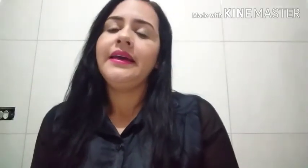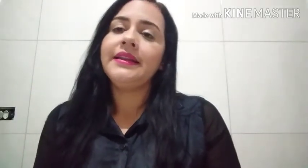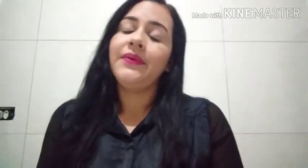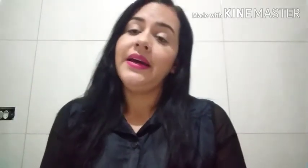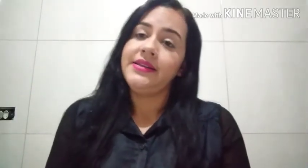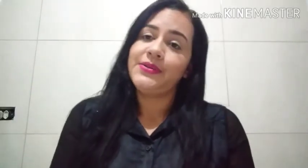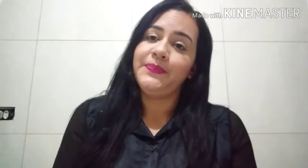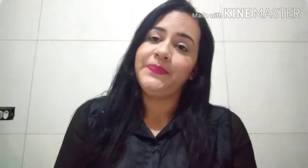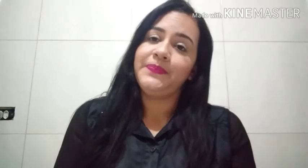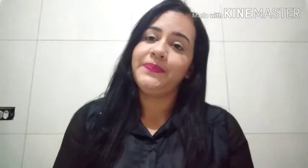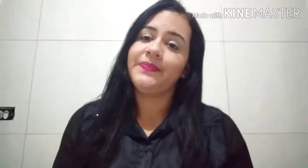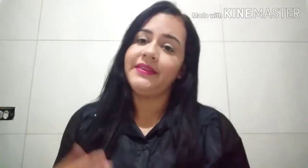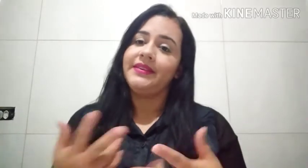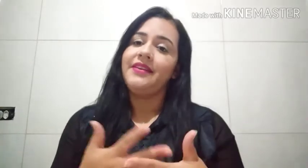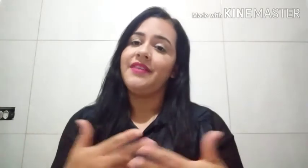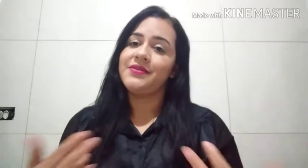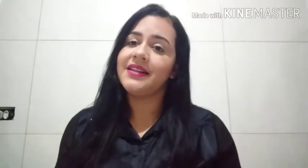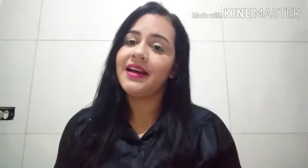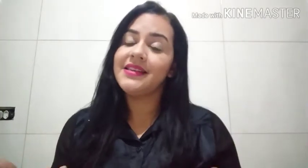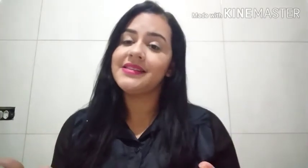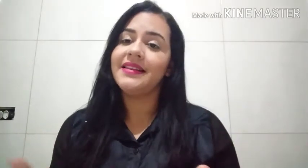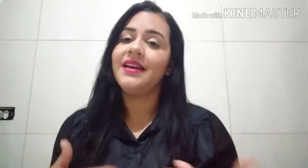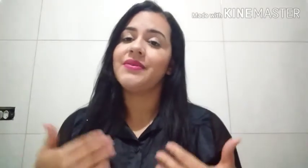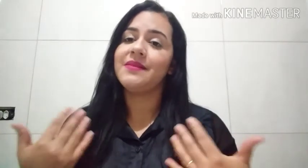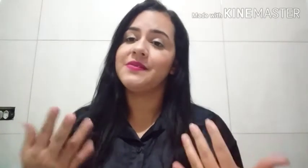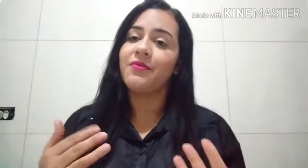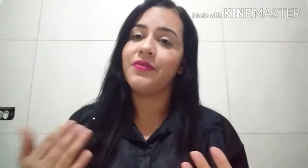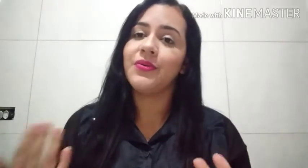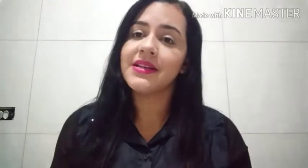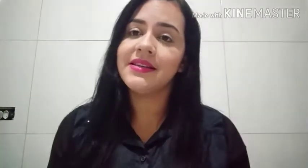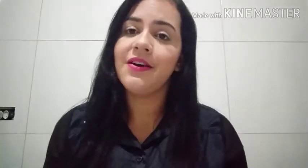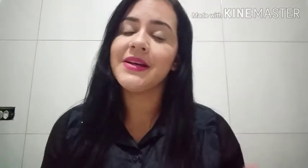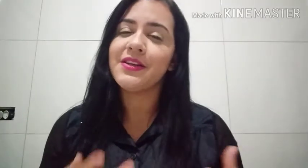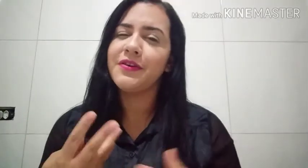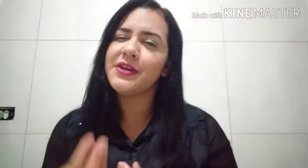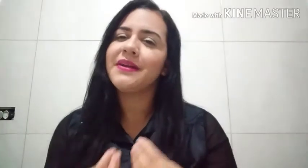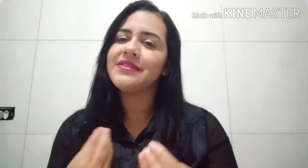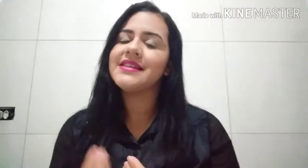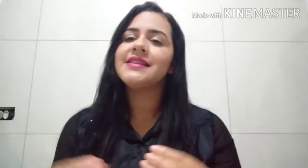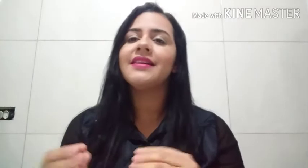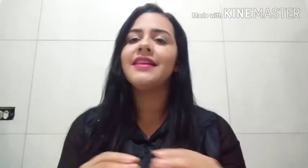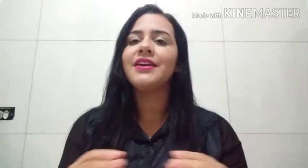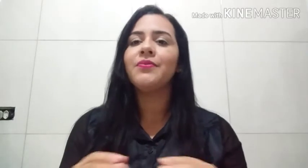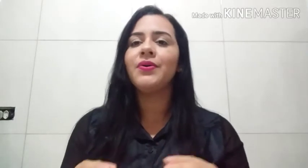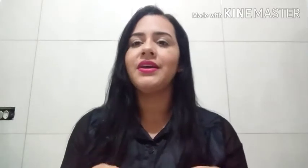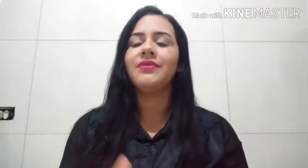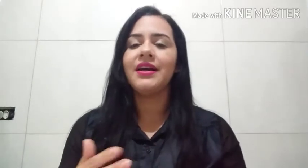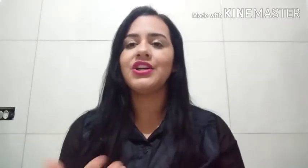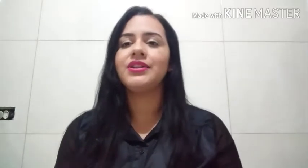Então é isso. Tem vários sinais, né, com essa mesma configuração, mas foi só para vocês entenderem um pouquinho da